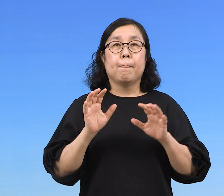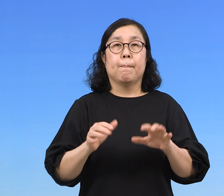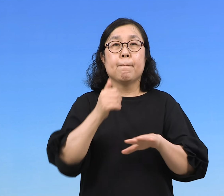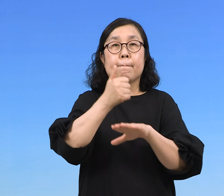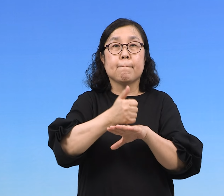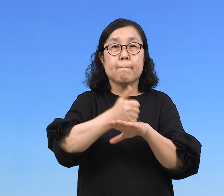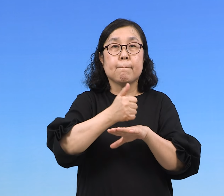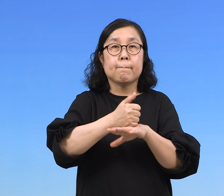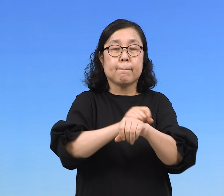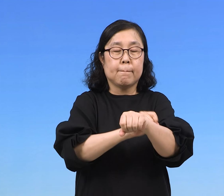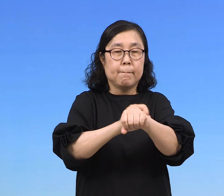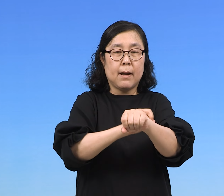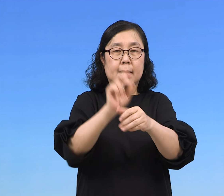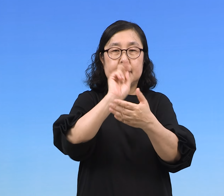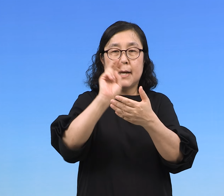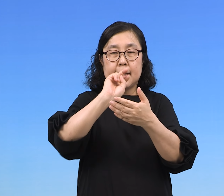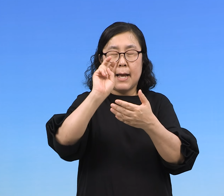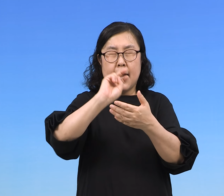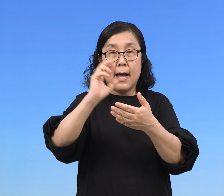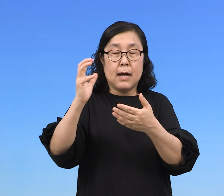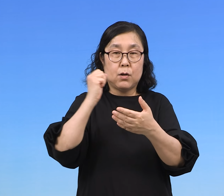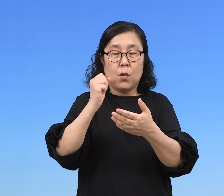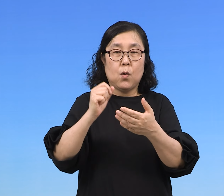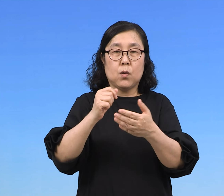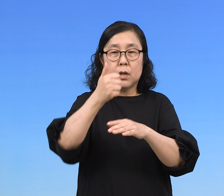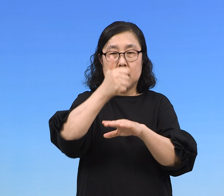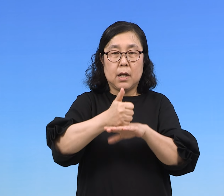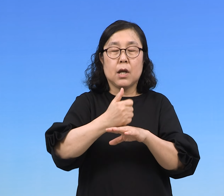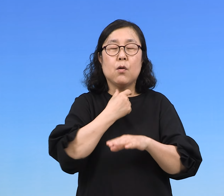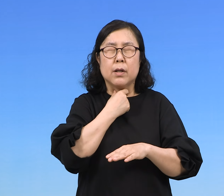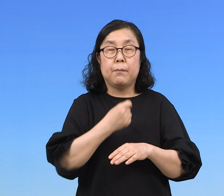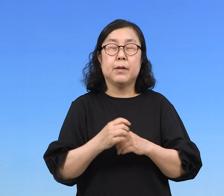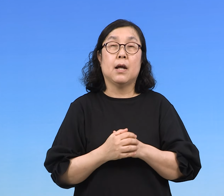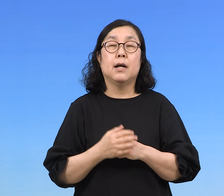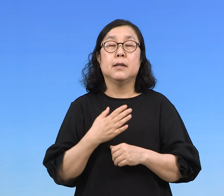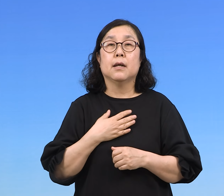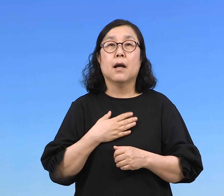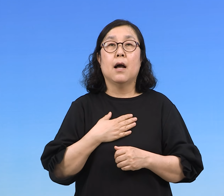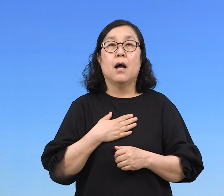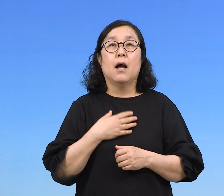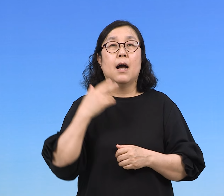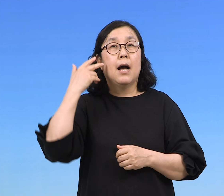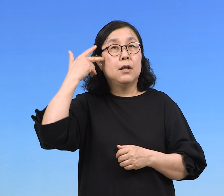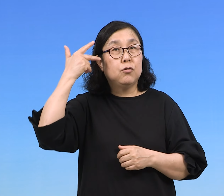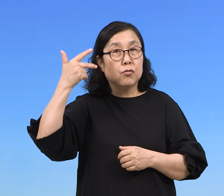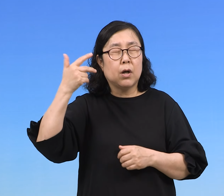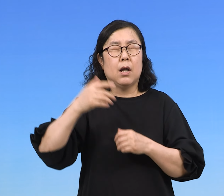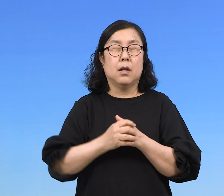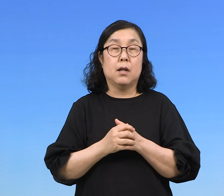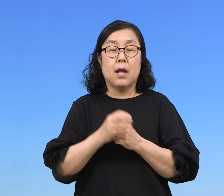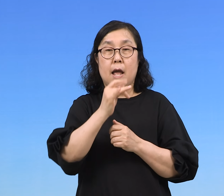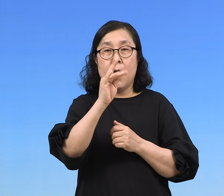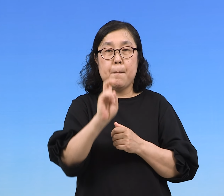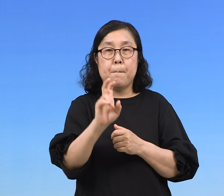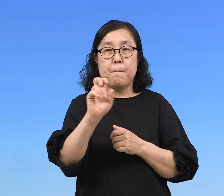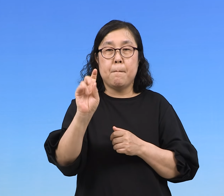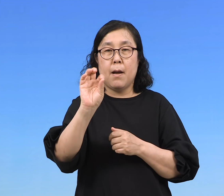결론을 특별한 찬양으로 마무리하기를 원합니다. 제가 한 주 내내